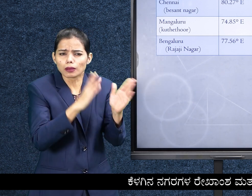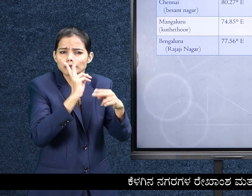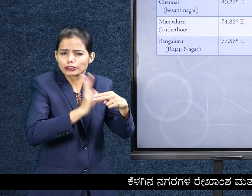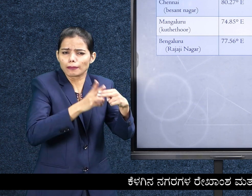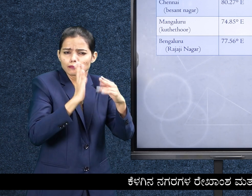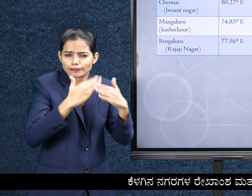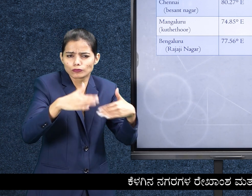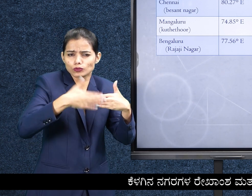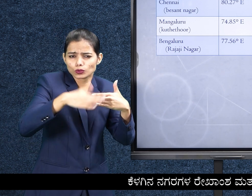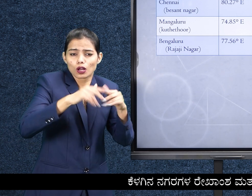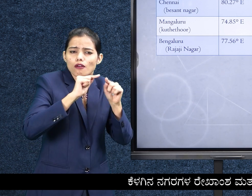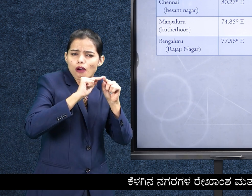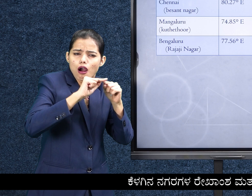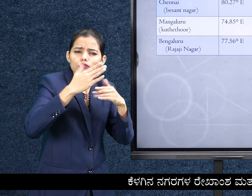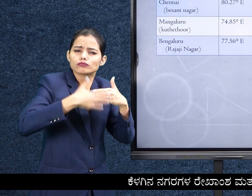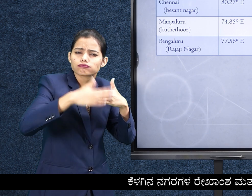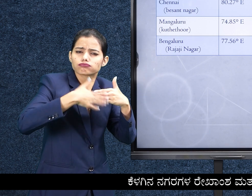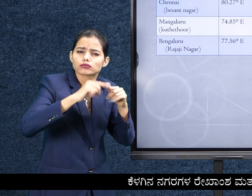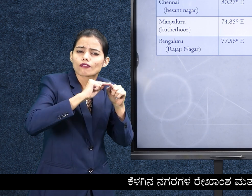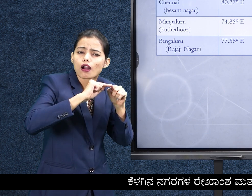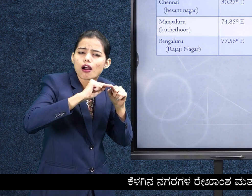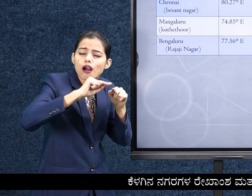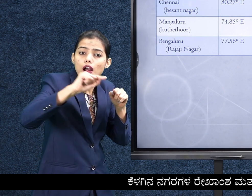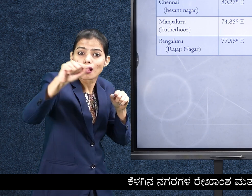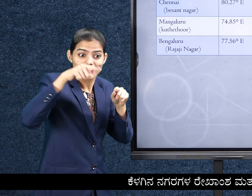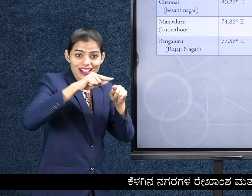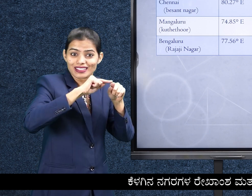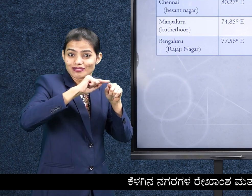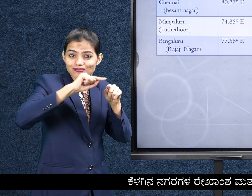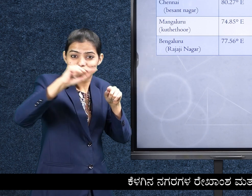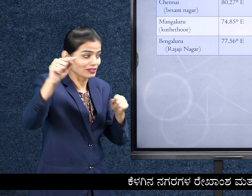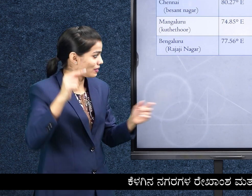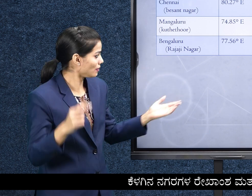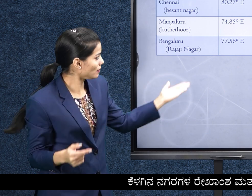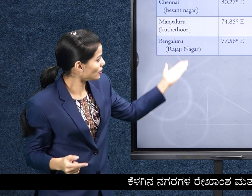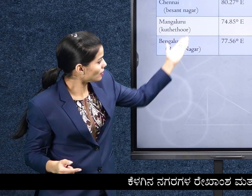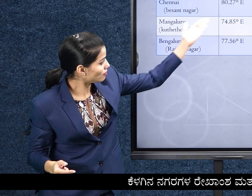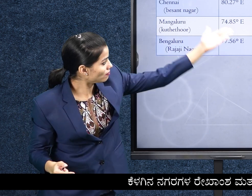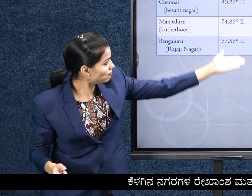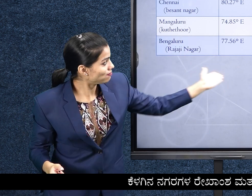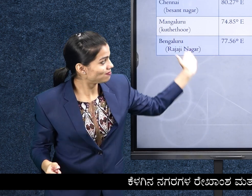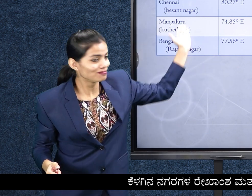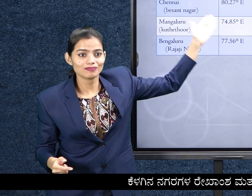ಕೆಳಗಿನ ನಗರಗಳ ರೇಖಾಂಶ ಮತ್ತು ಅಕ್ಷಾಂಶವನ್ನು ಪರಿಗಣಿಸಿ.